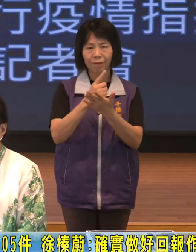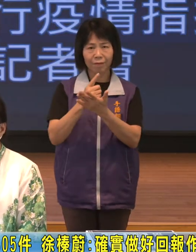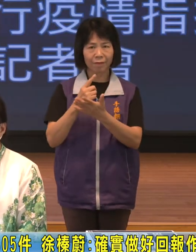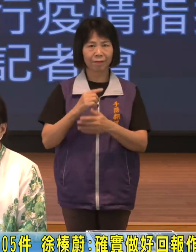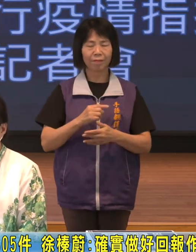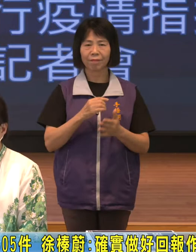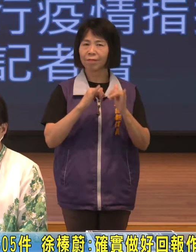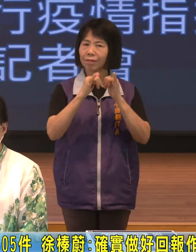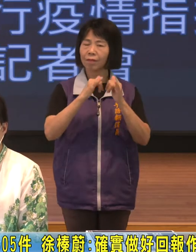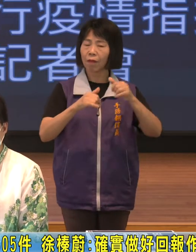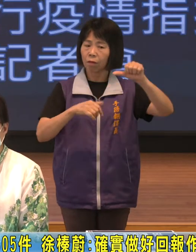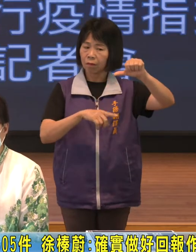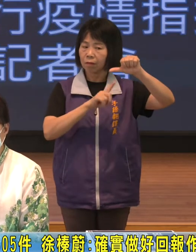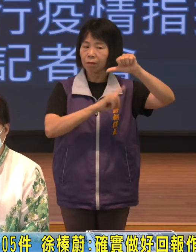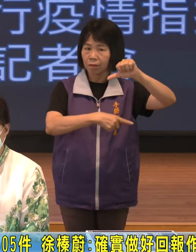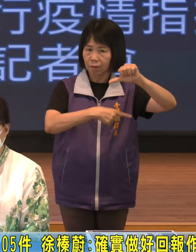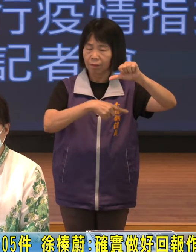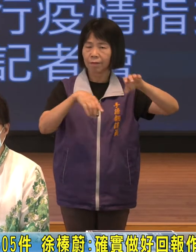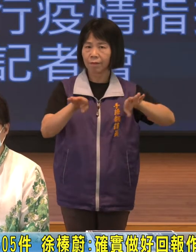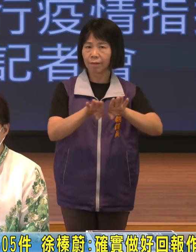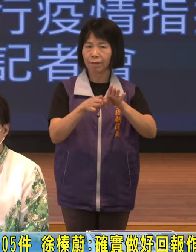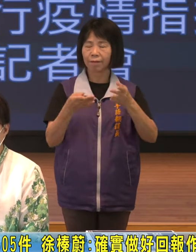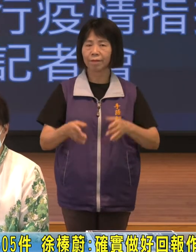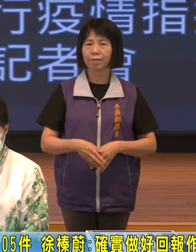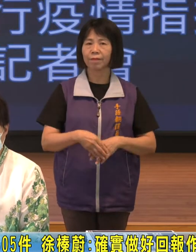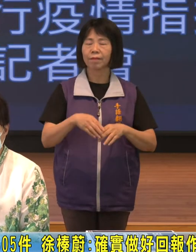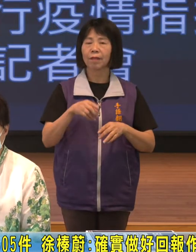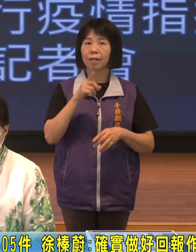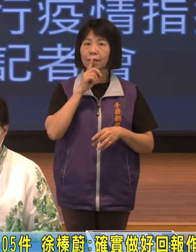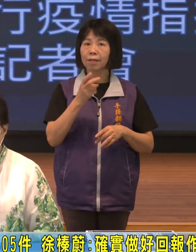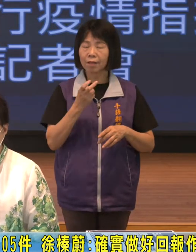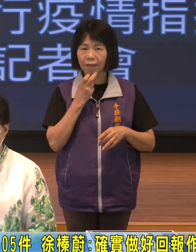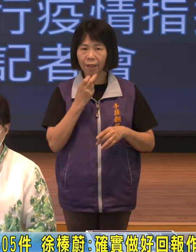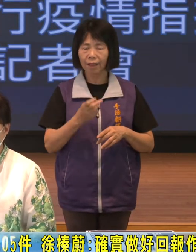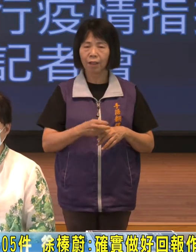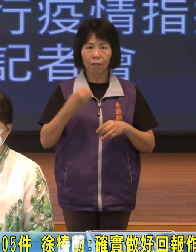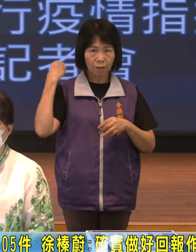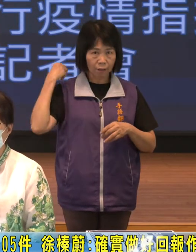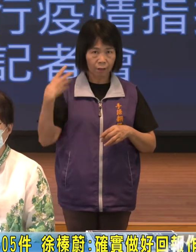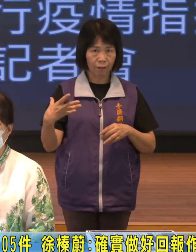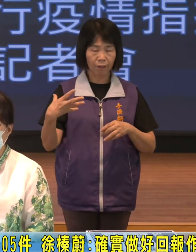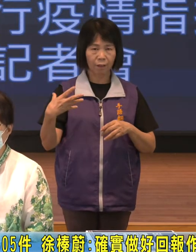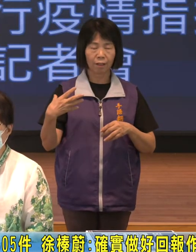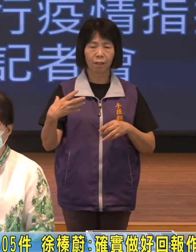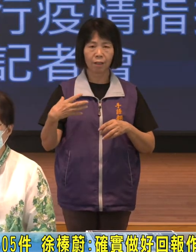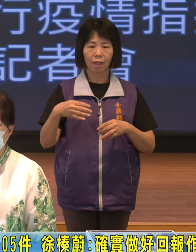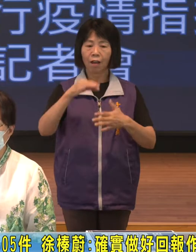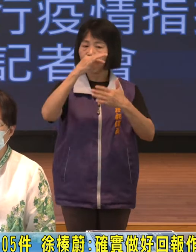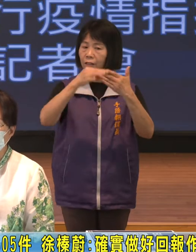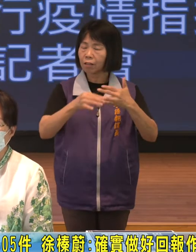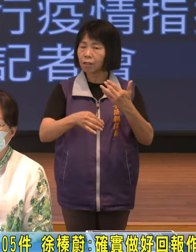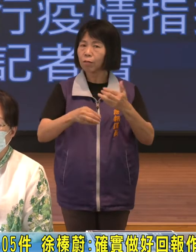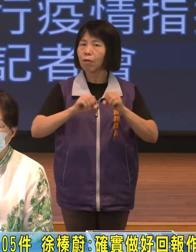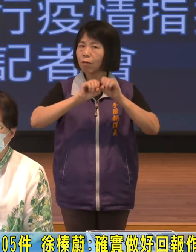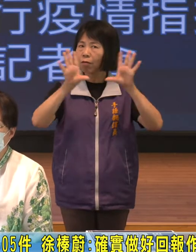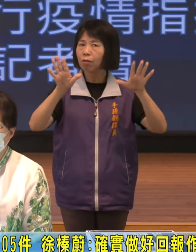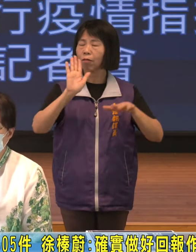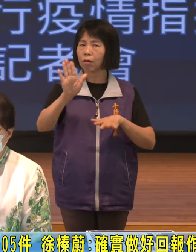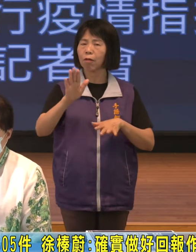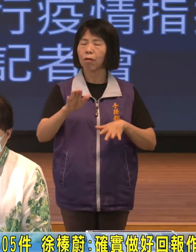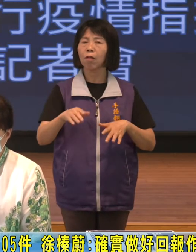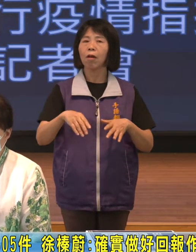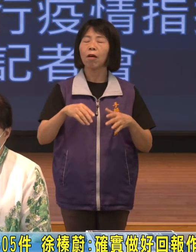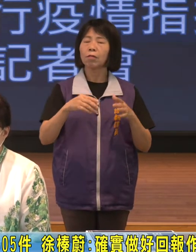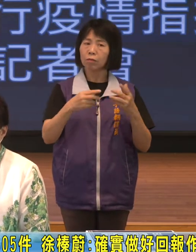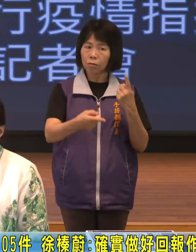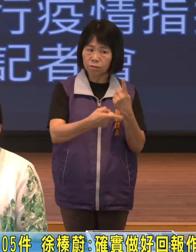号开始，我们整这个 CDC 就有新的这个方案，等于说确诊